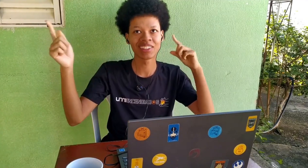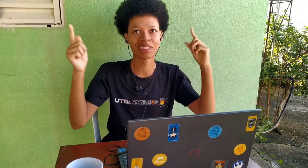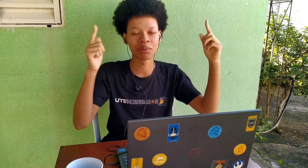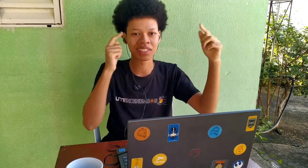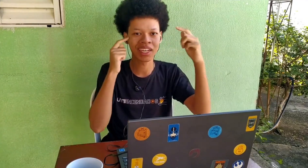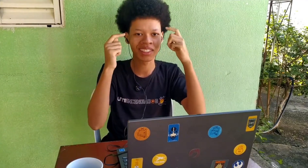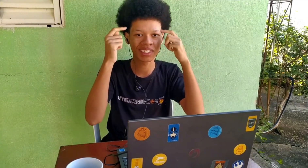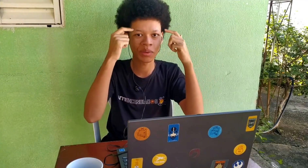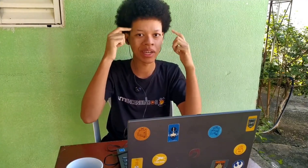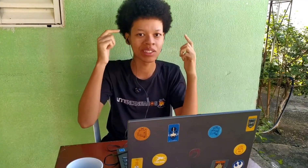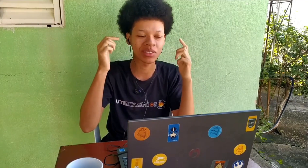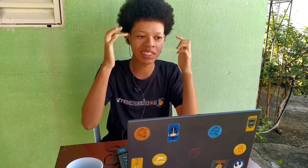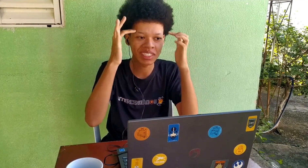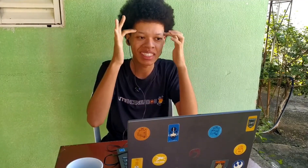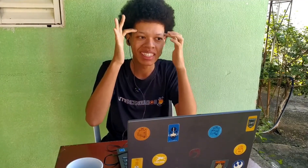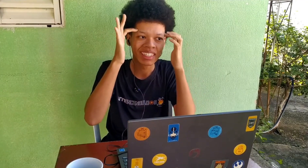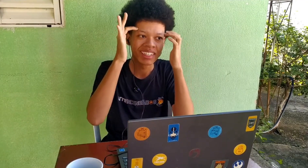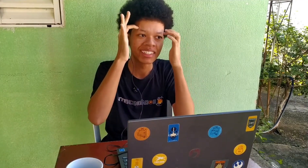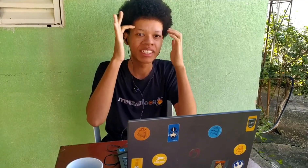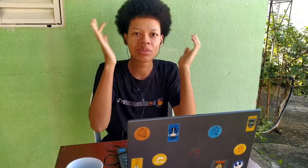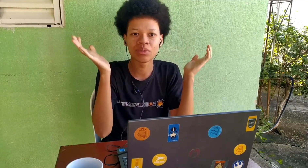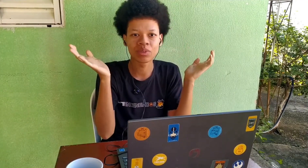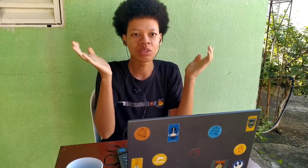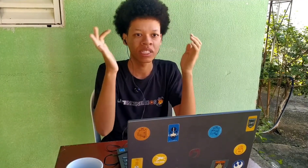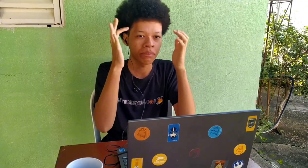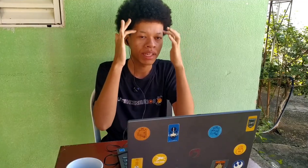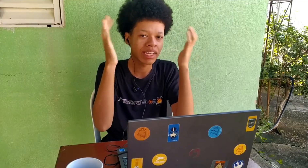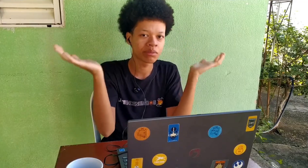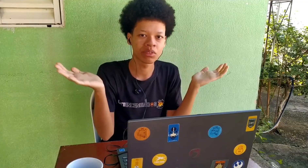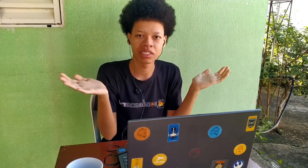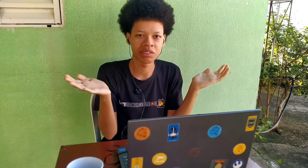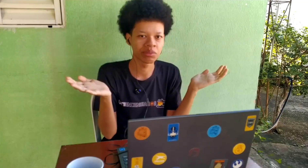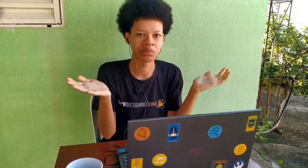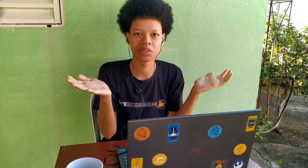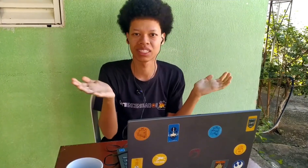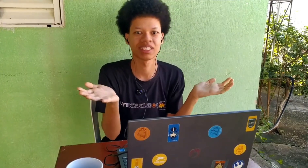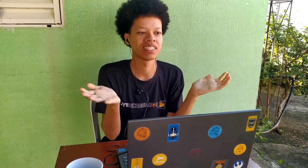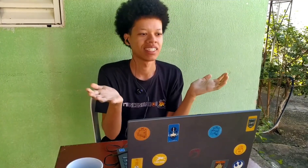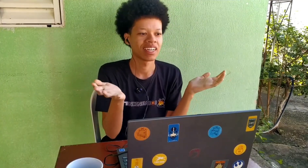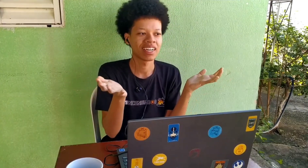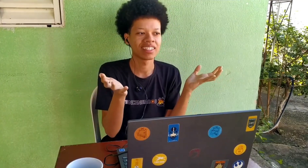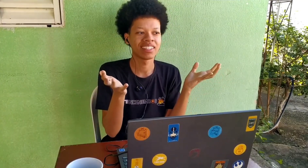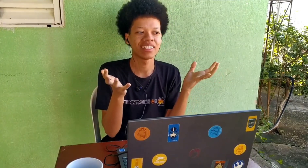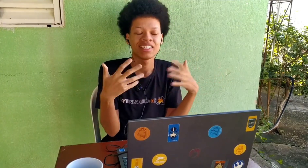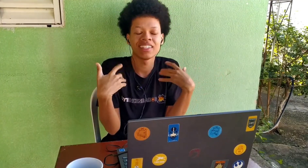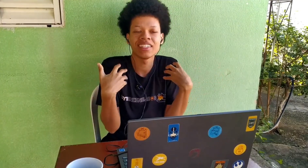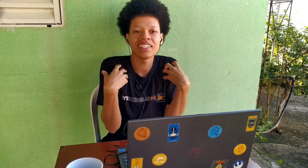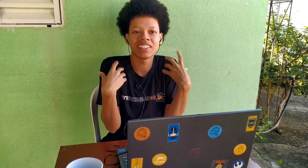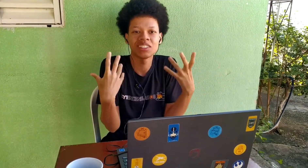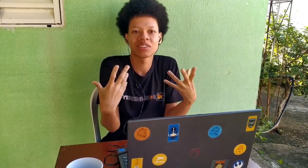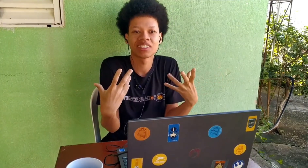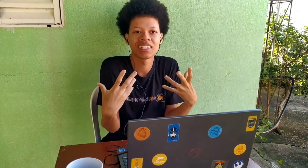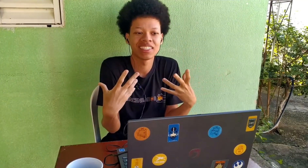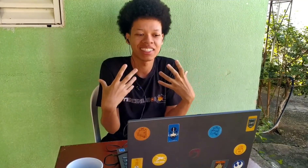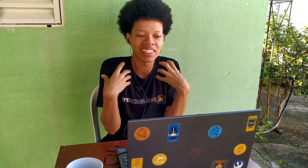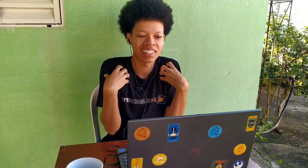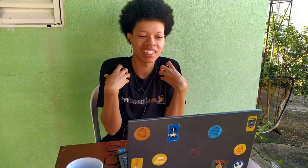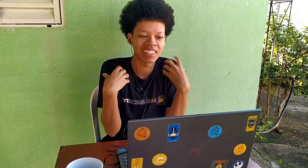esse processo são questões de segundos ou até milésimos de segundos. Nem a gente consegue